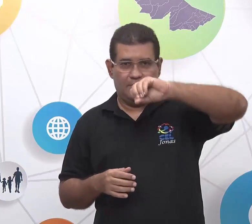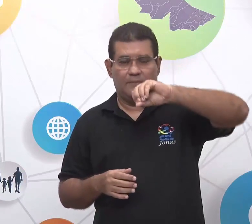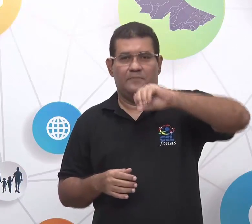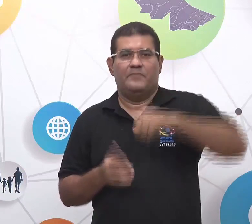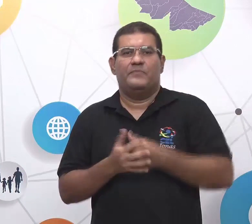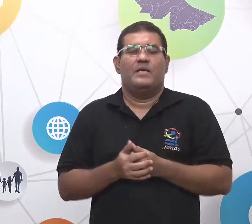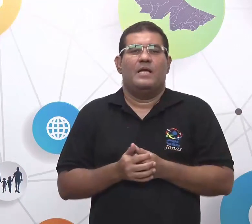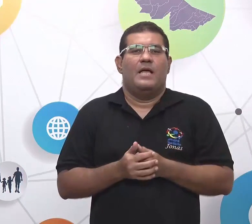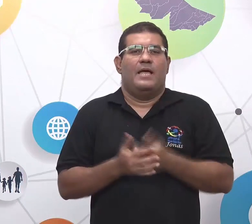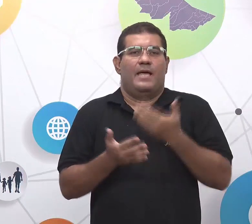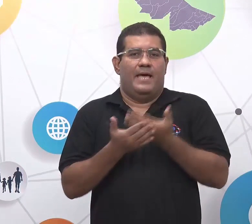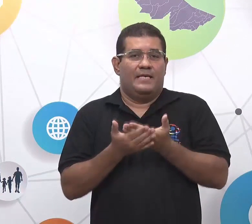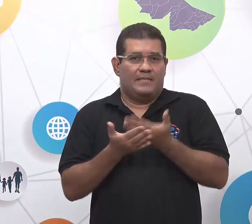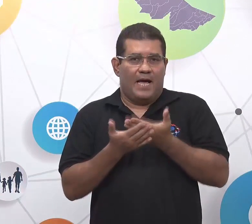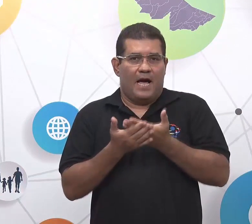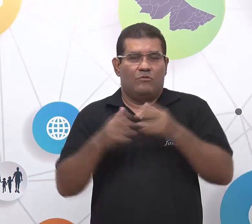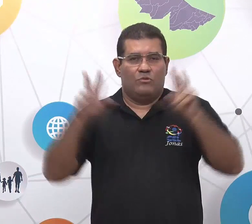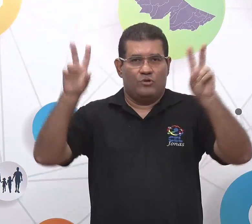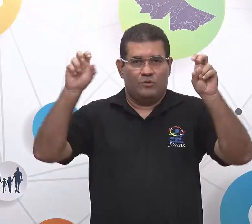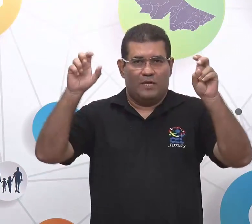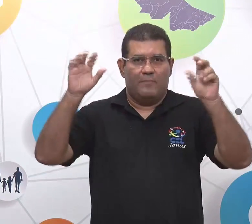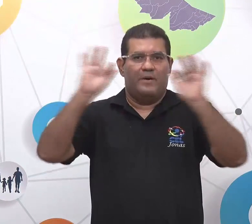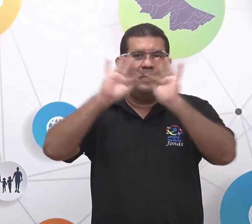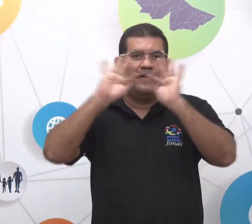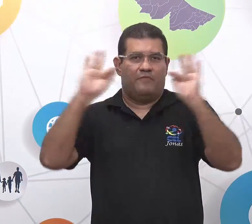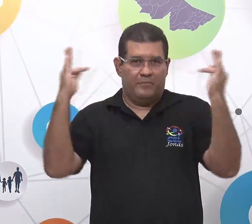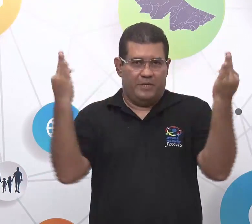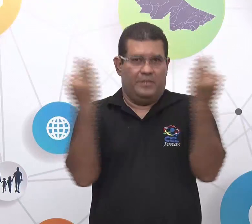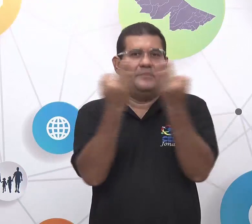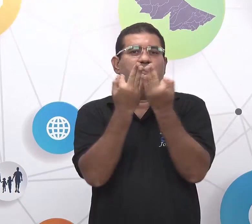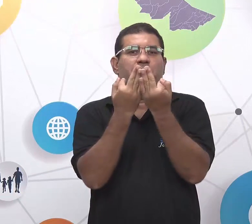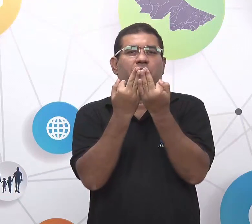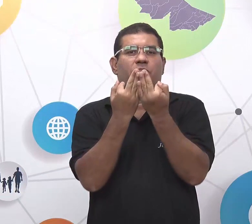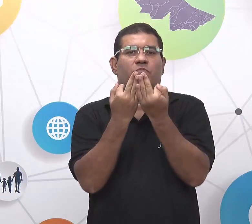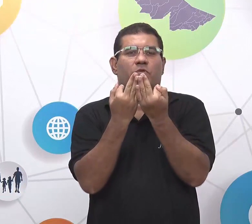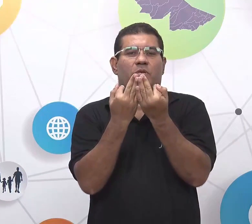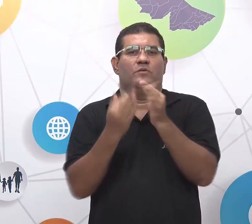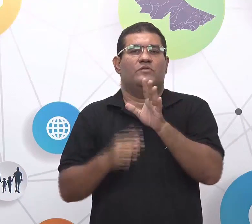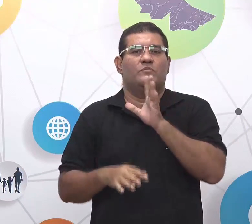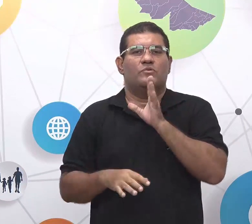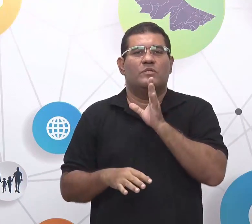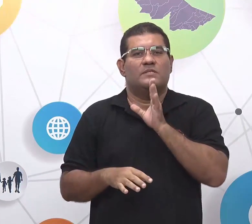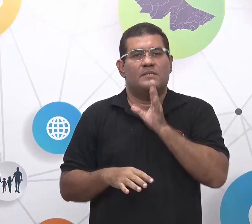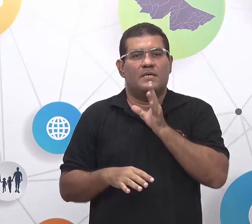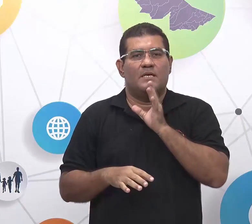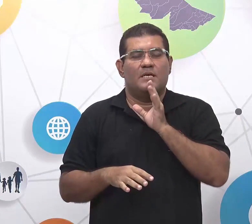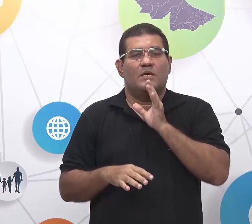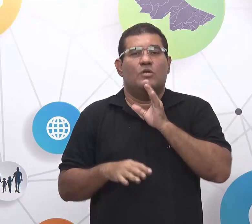10 e essa aula o nosso tema é família família nós vamos conhecer